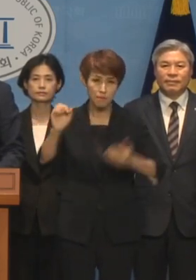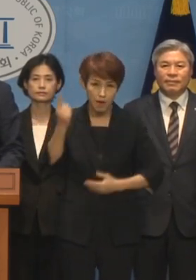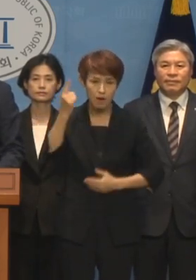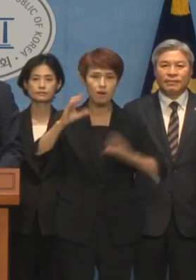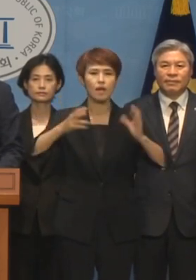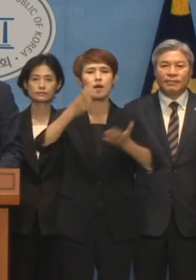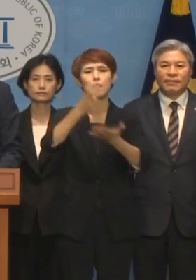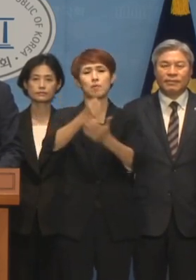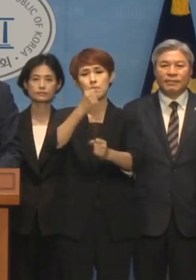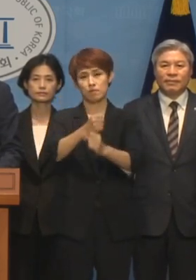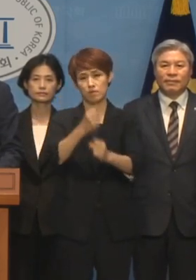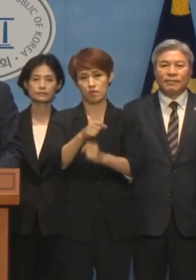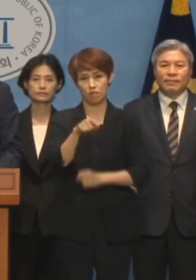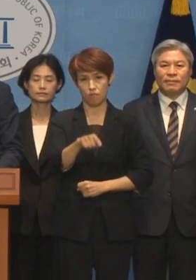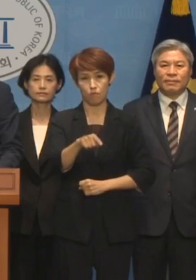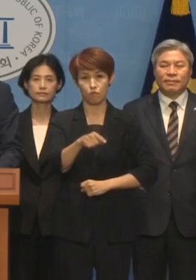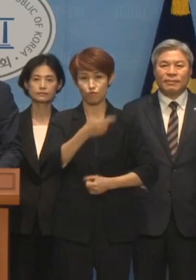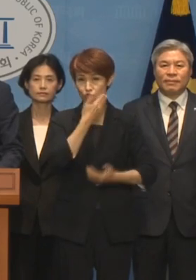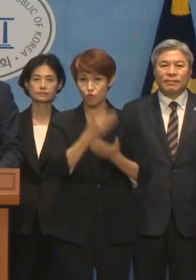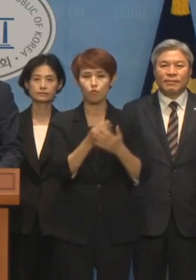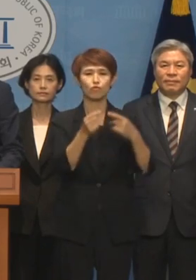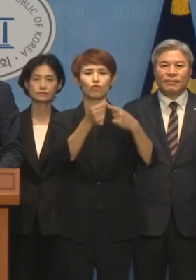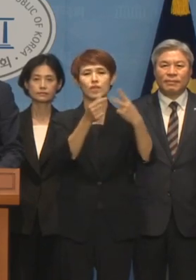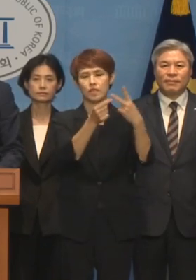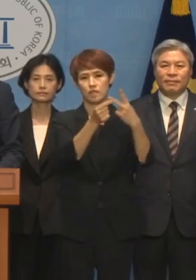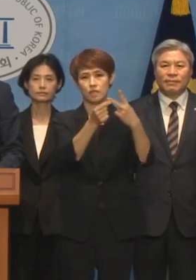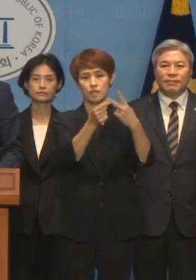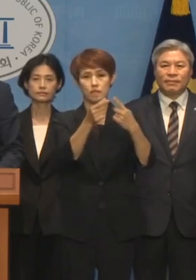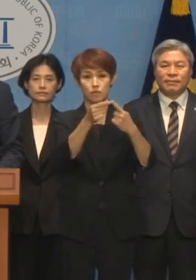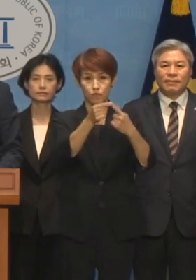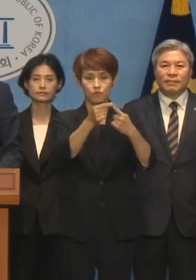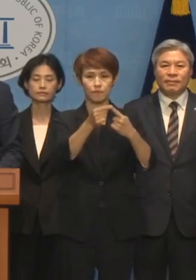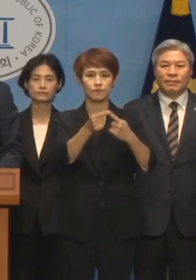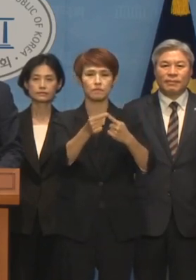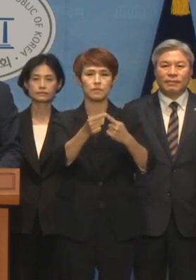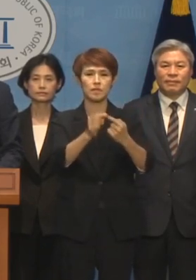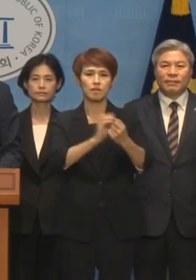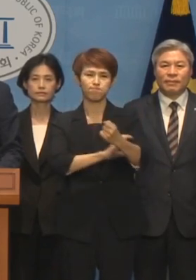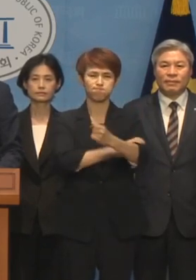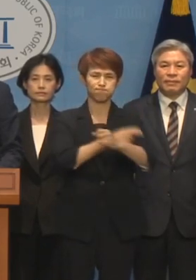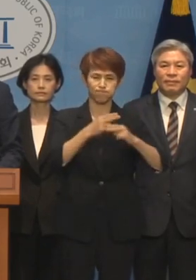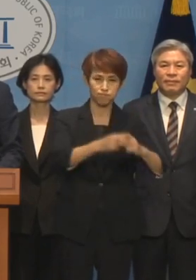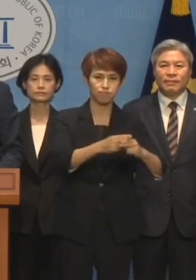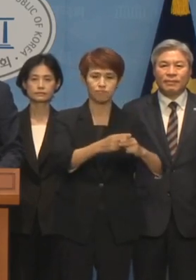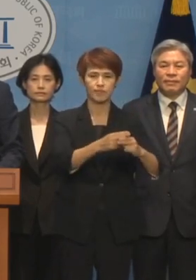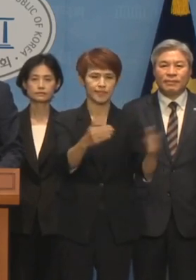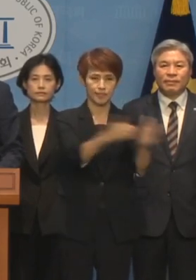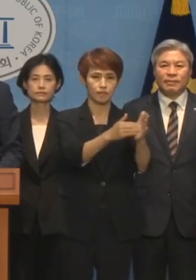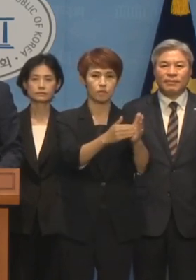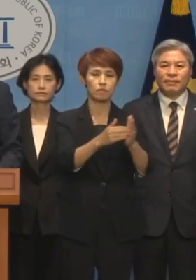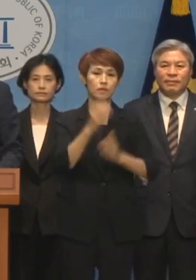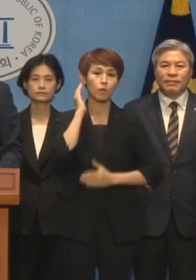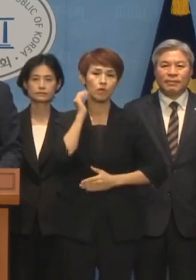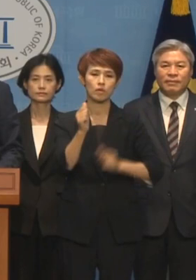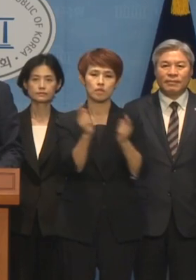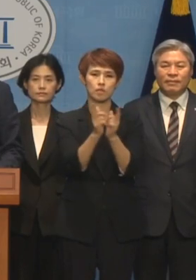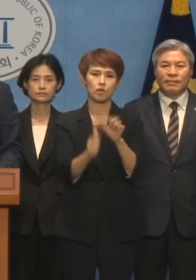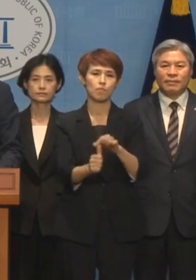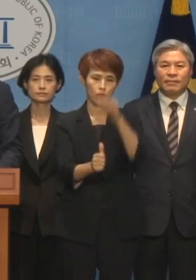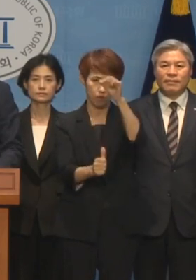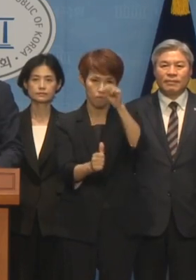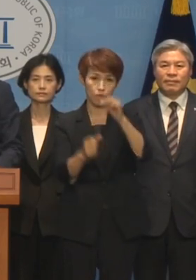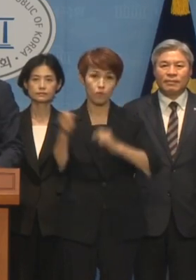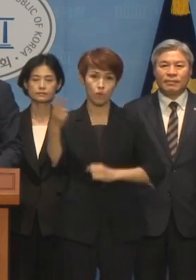헌법의 요체는 두 가지입니다. 독재 종식과 대통령 직선, 그리고 자유권 보장입니다.